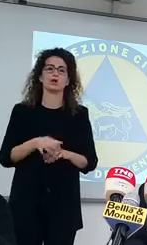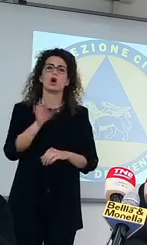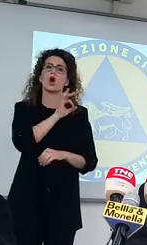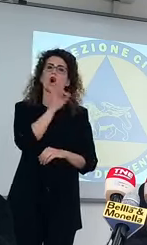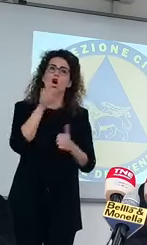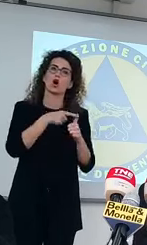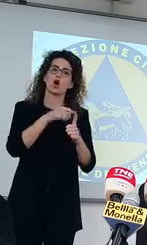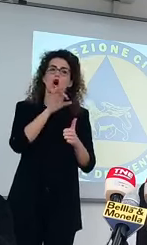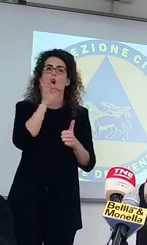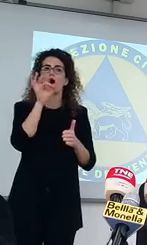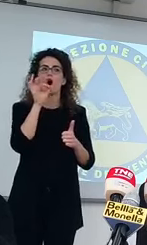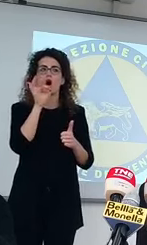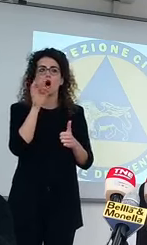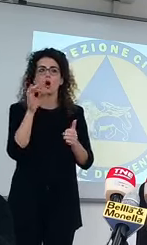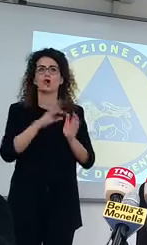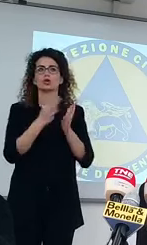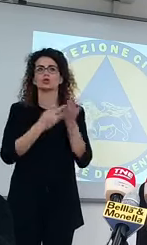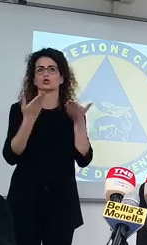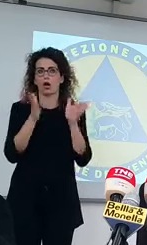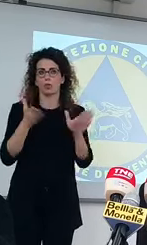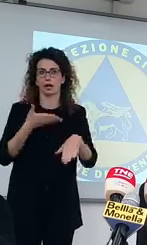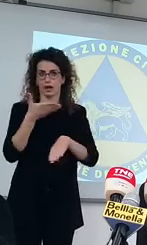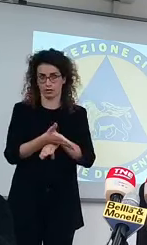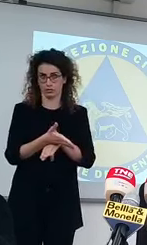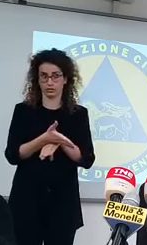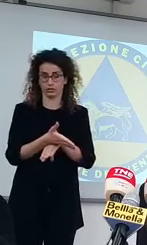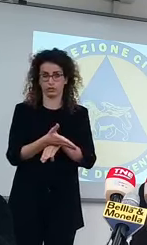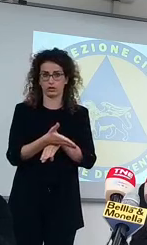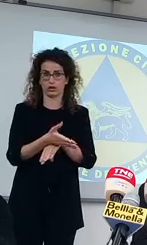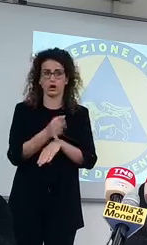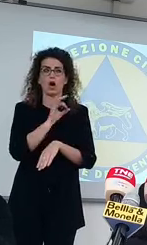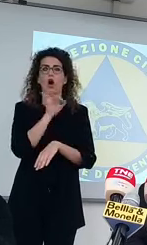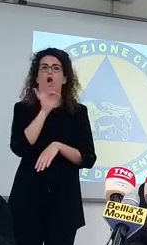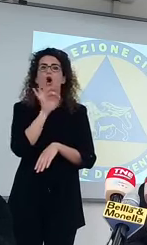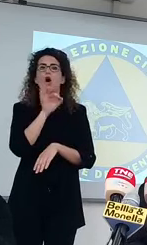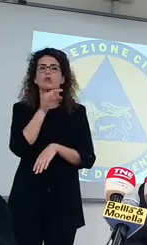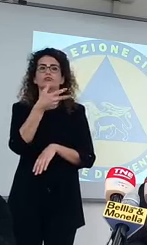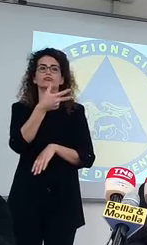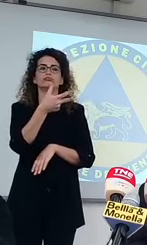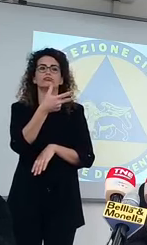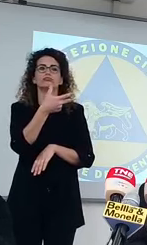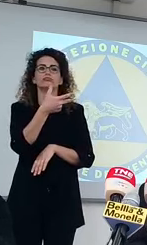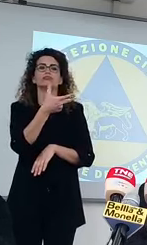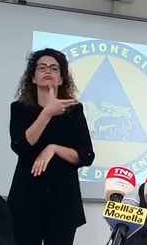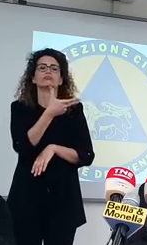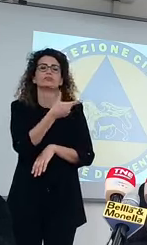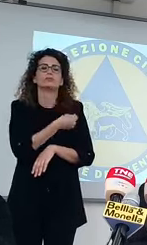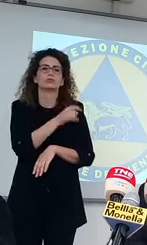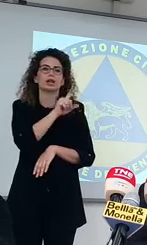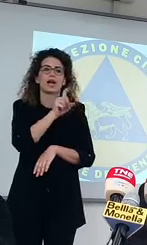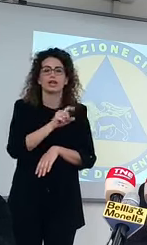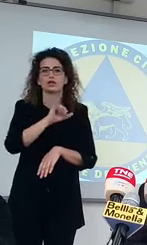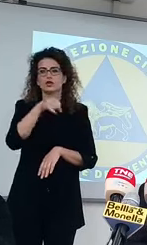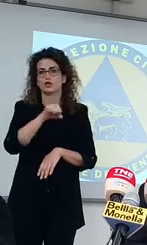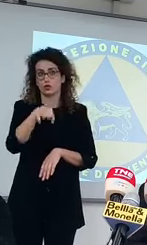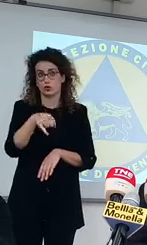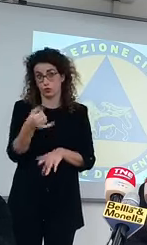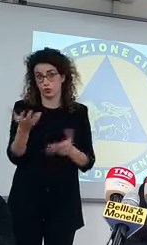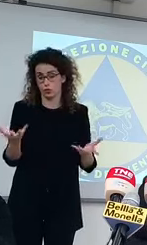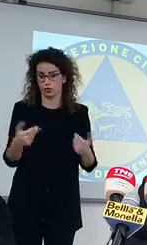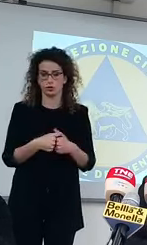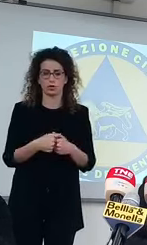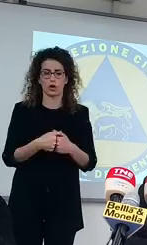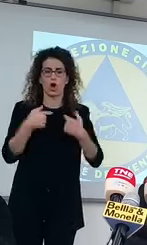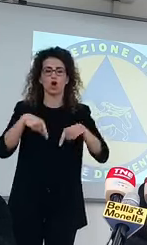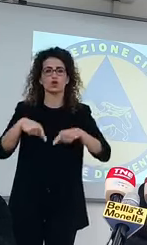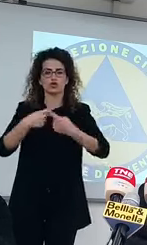oppure quelli che sono andati all'Open Day o che sono stati vaccinati strada facendo, comunque ad oggi, secondo